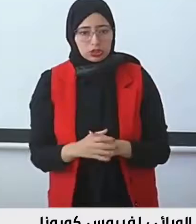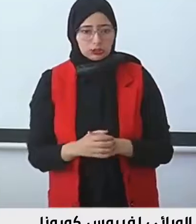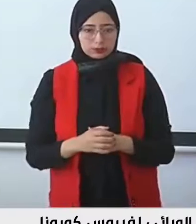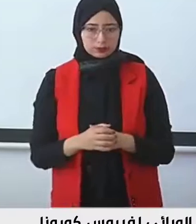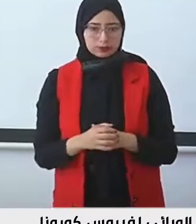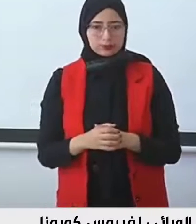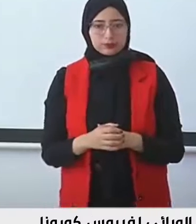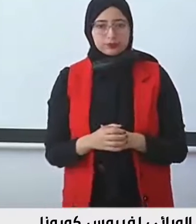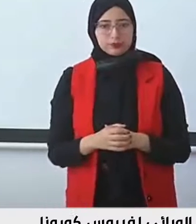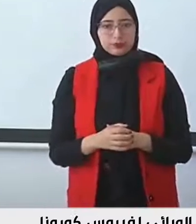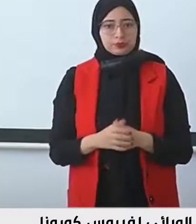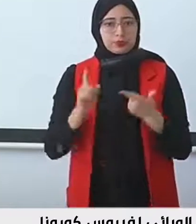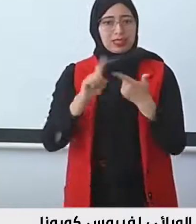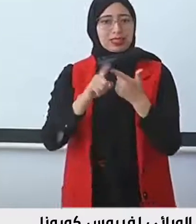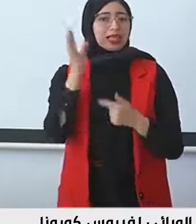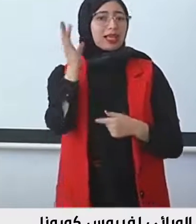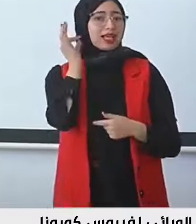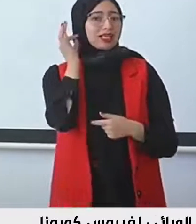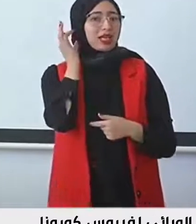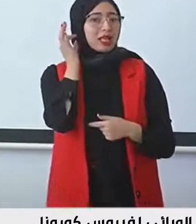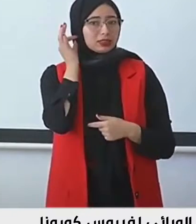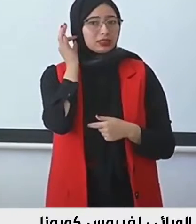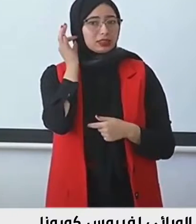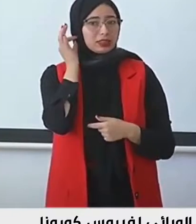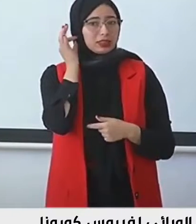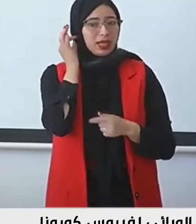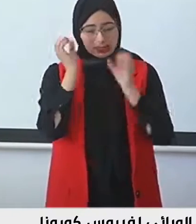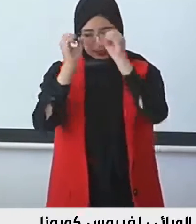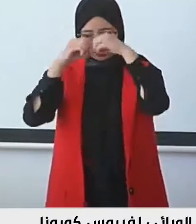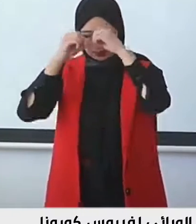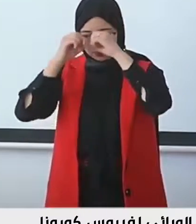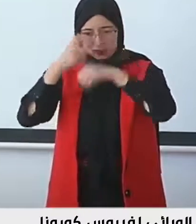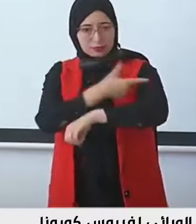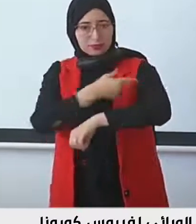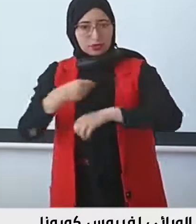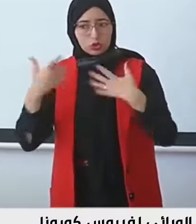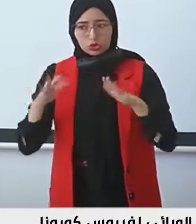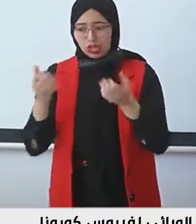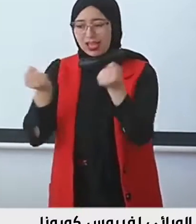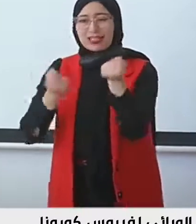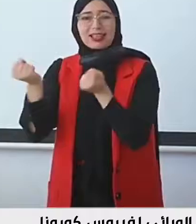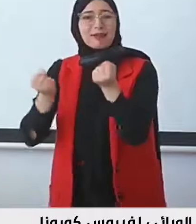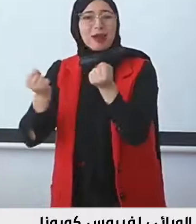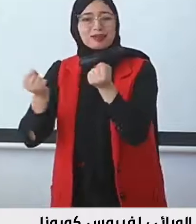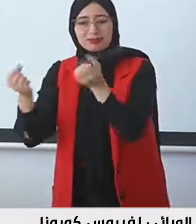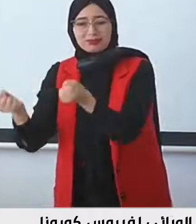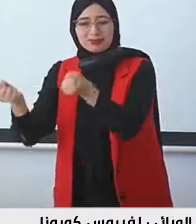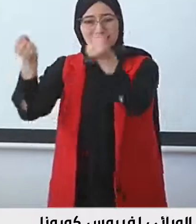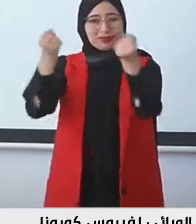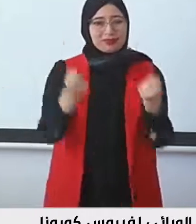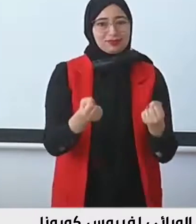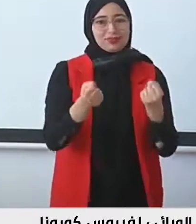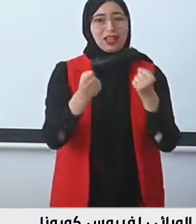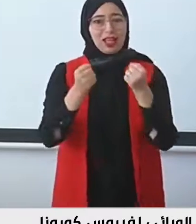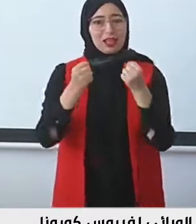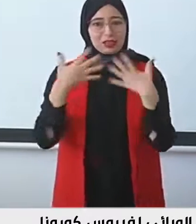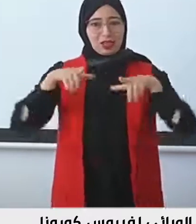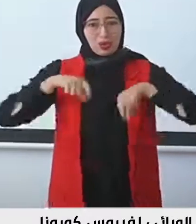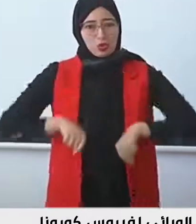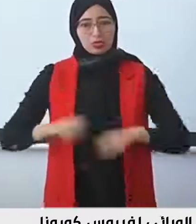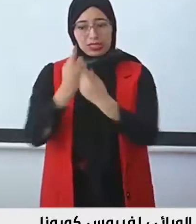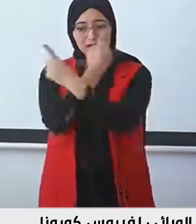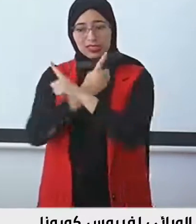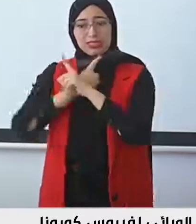بالنسبه لجهه القصرين تم تركيز المخبر المتنقل كما تعرفوا المقبل المتنقل اللي تابع وزارة